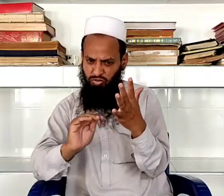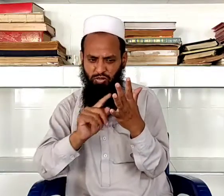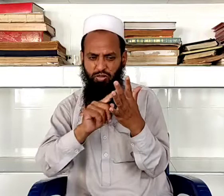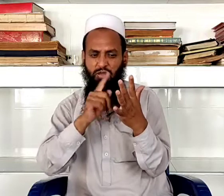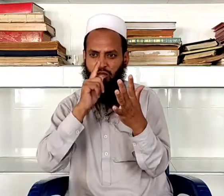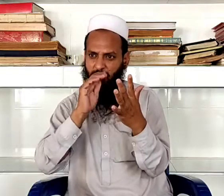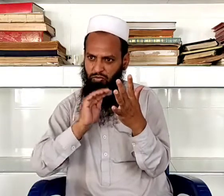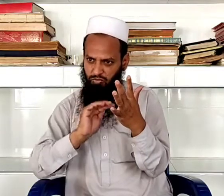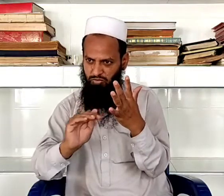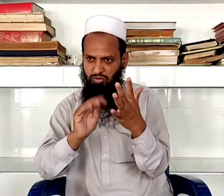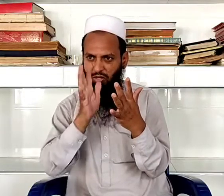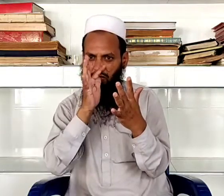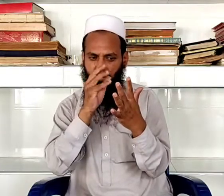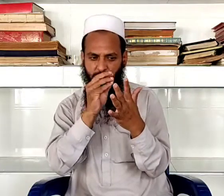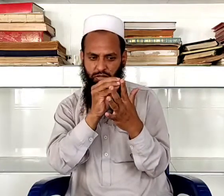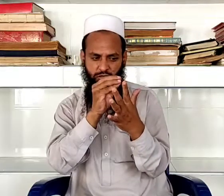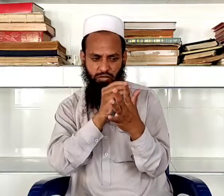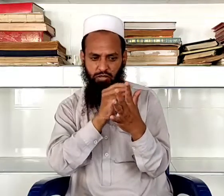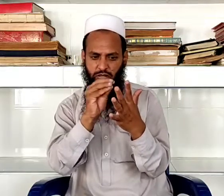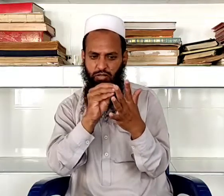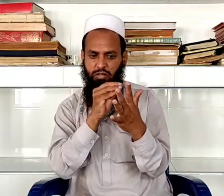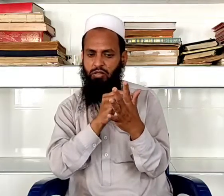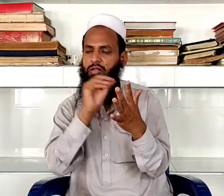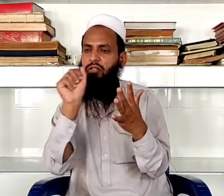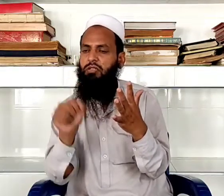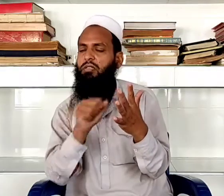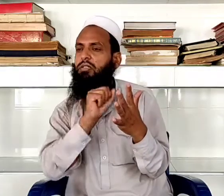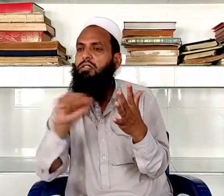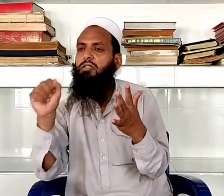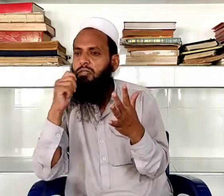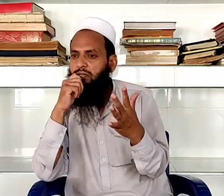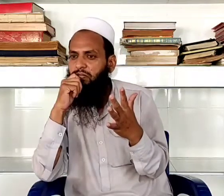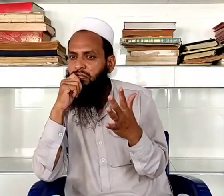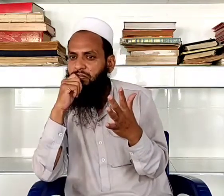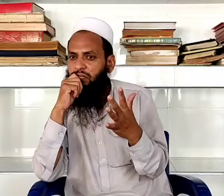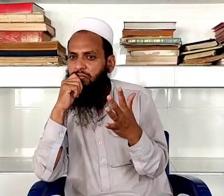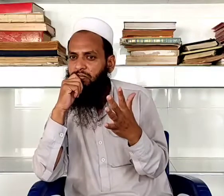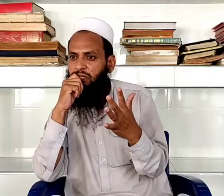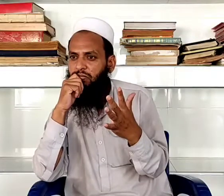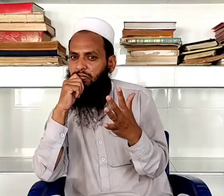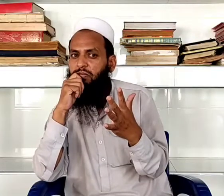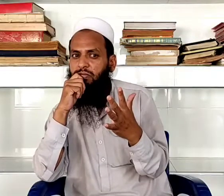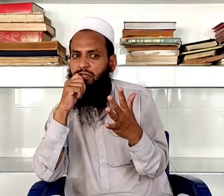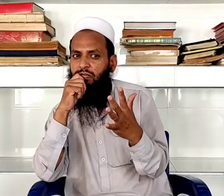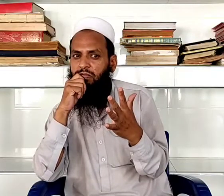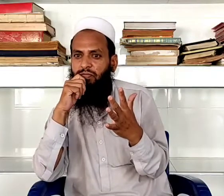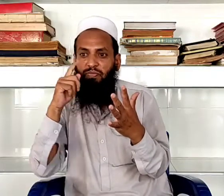रसूलुल्लाह सल्लल्लाहु अलैहि वसल्लम भी दो हकीकी बेटियां